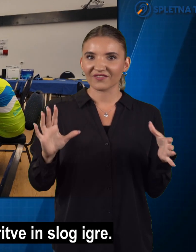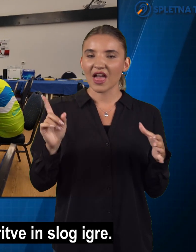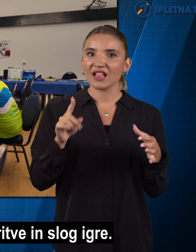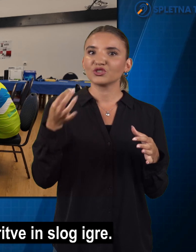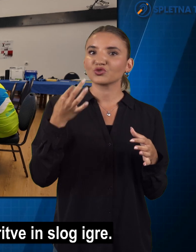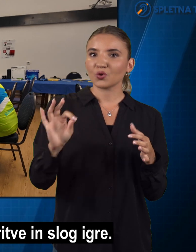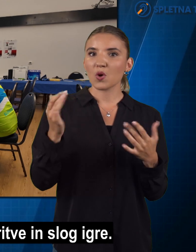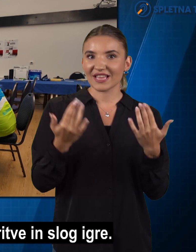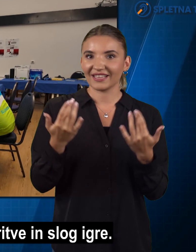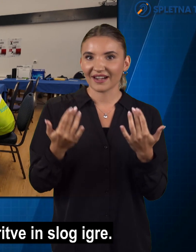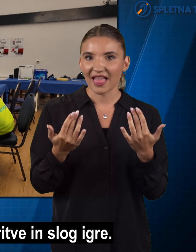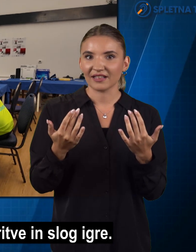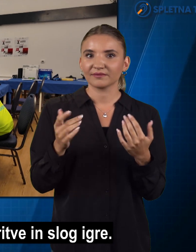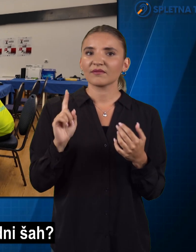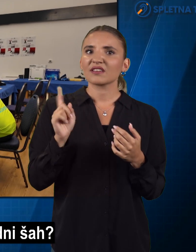igre.